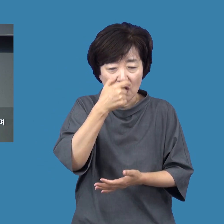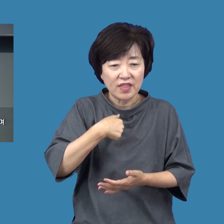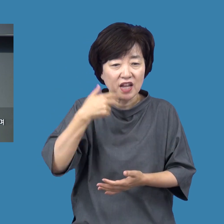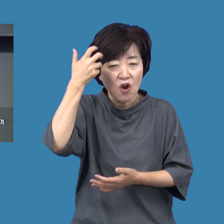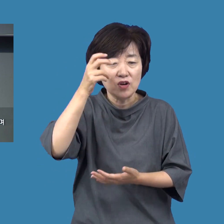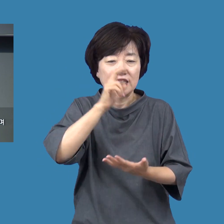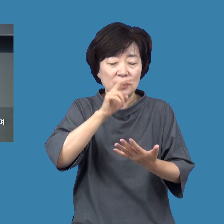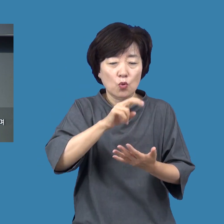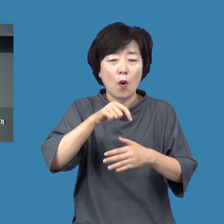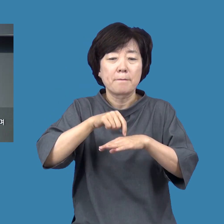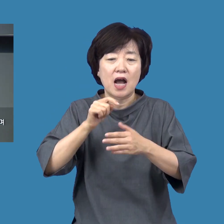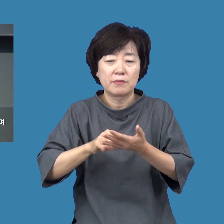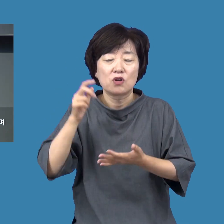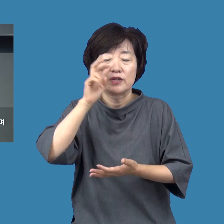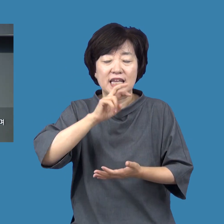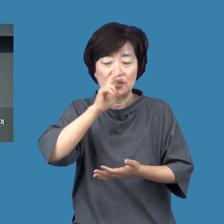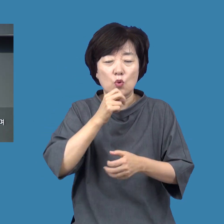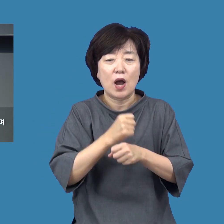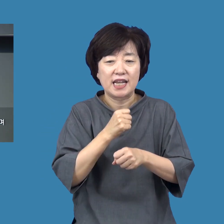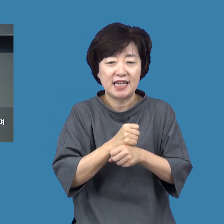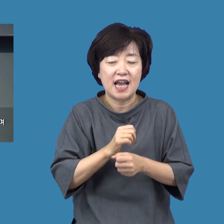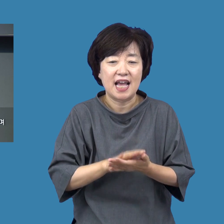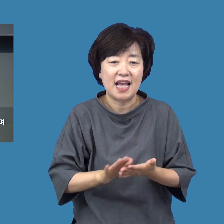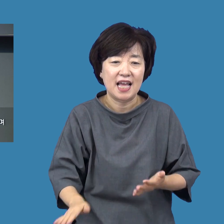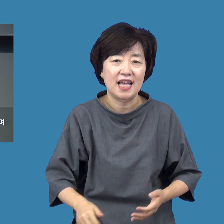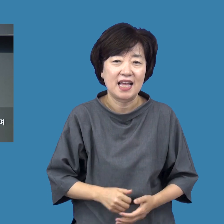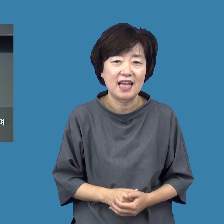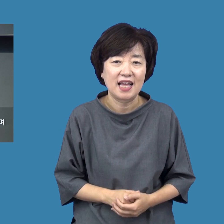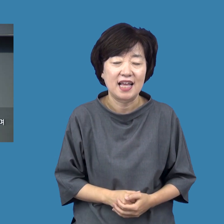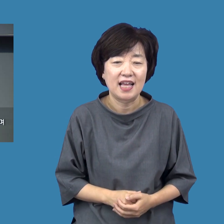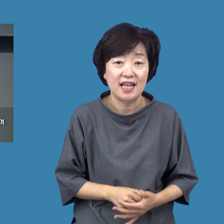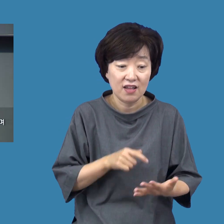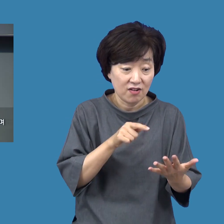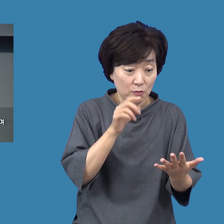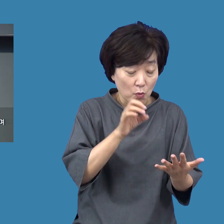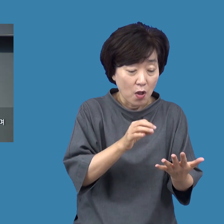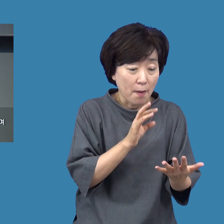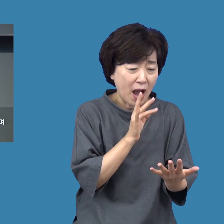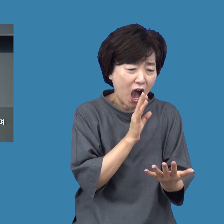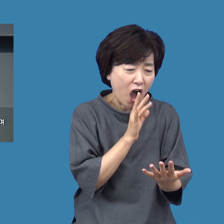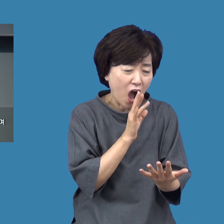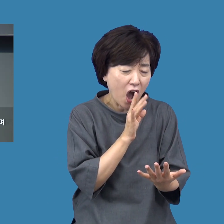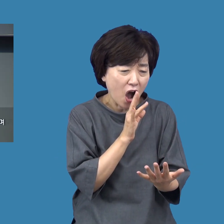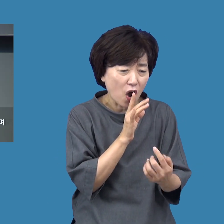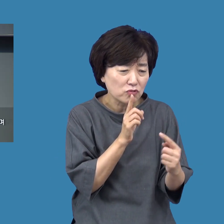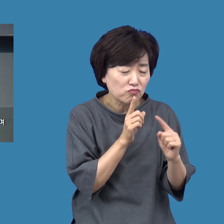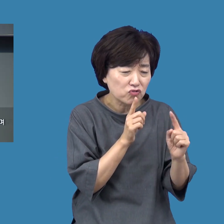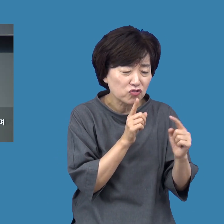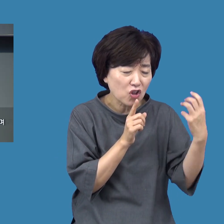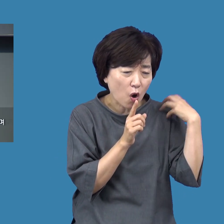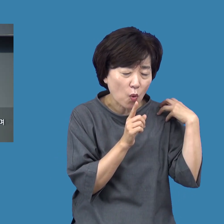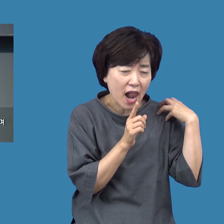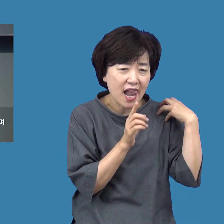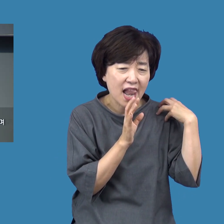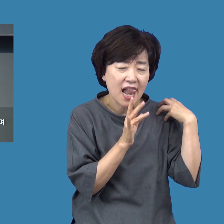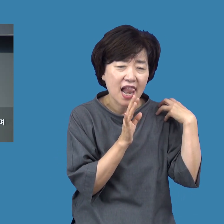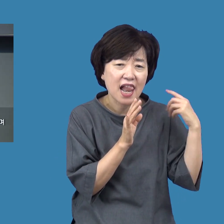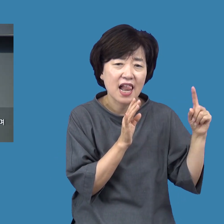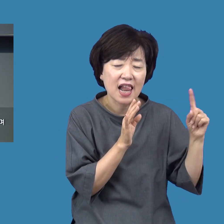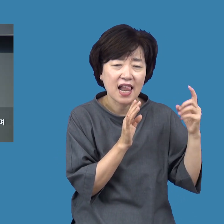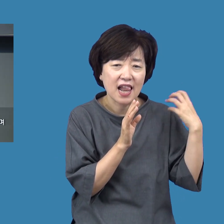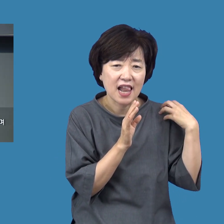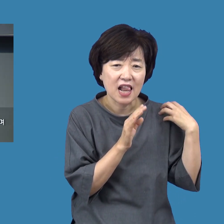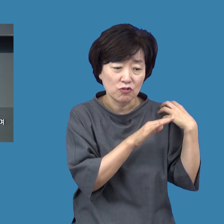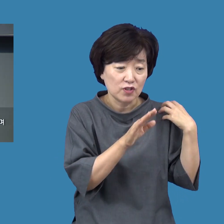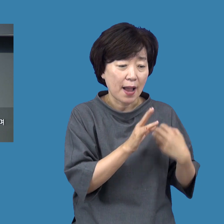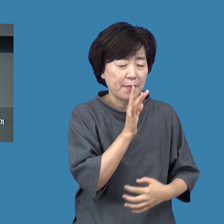또 마음으로 찬송하리라. 예. 여기도 보면 여러분 방언이 무슨 역할을 한다고 하는 것이 명확히 나와 있습니다. 우리의